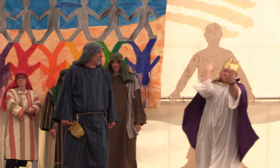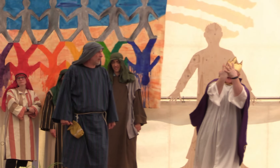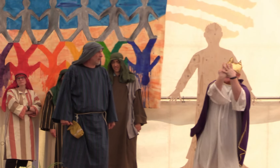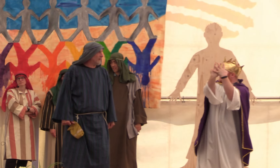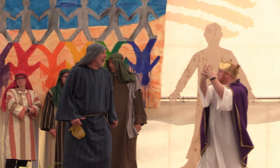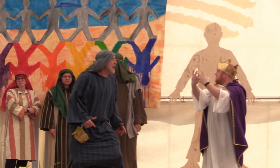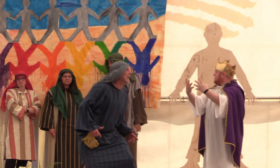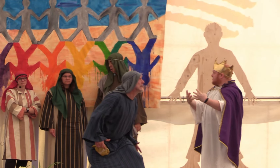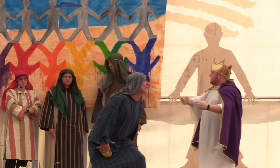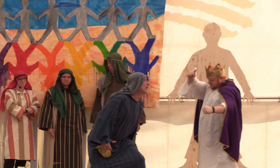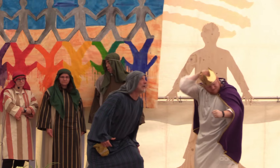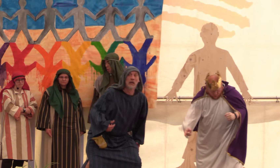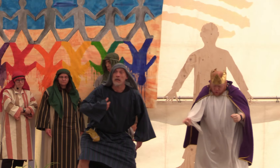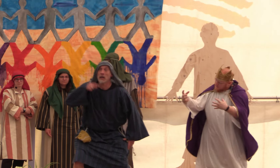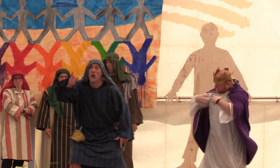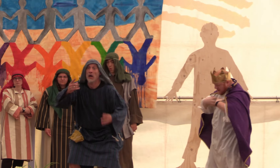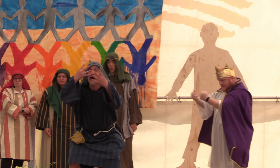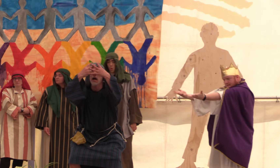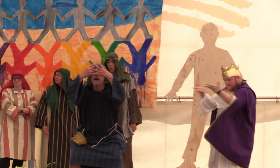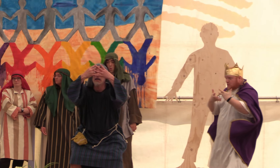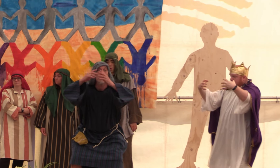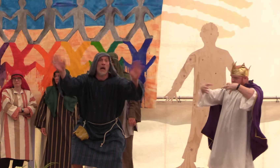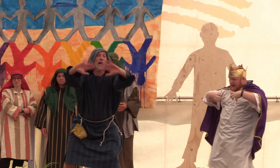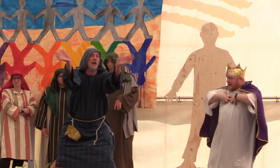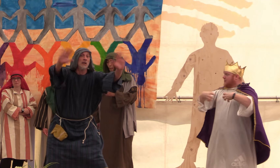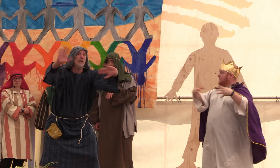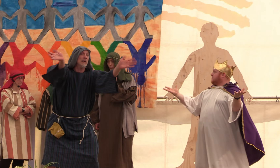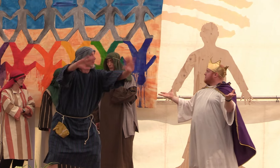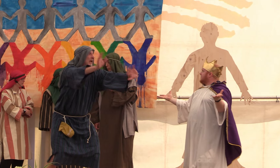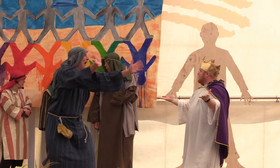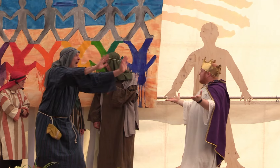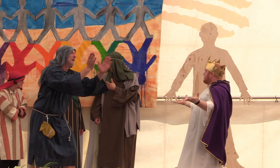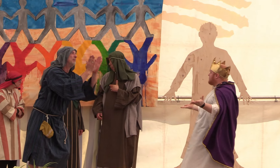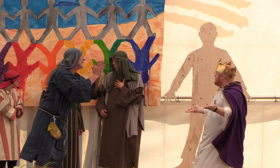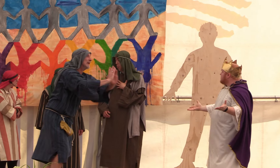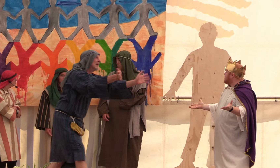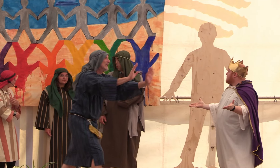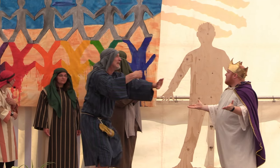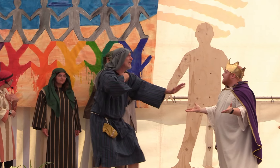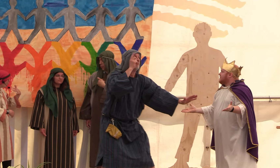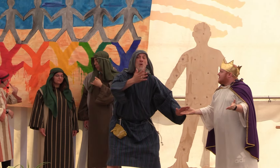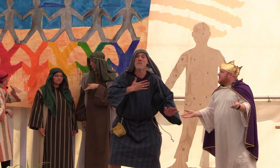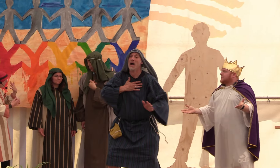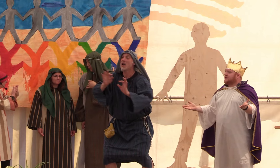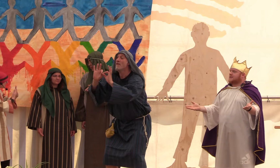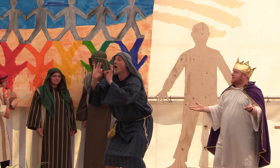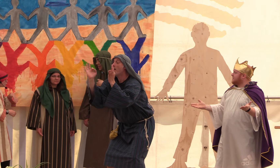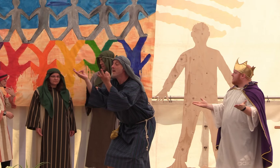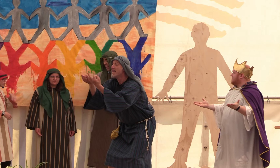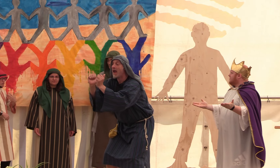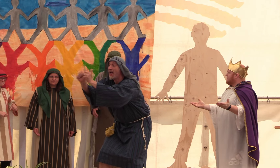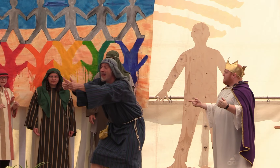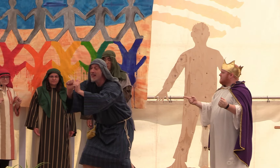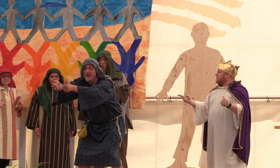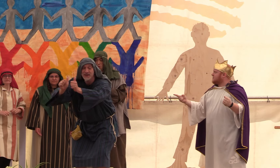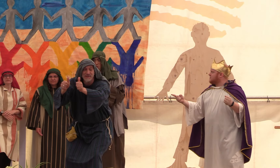Dann musst du ins Gefängnis. Was? Ich muss ins Gefängnis? Nein, auf gar keinen Fall. Bitte, bitte, bitte.